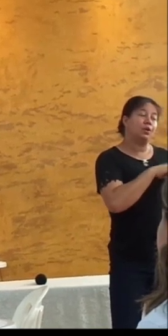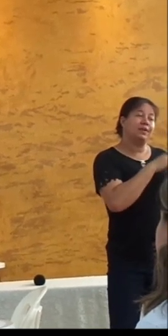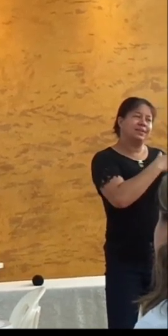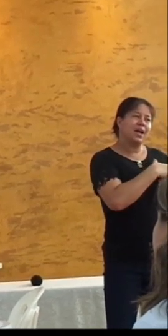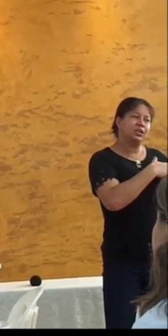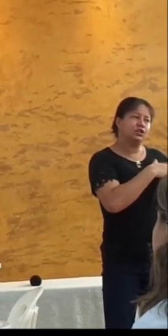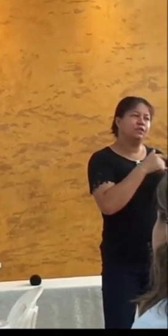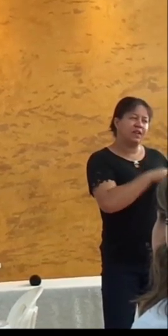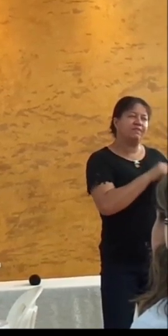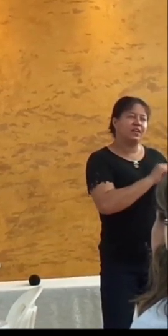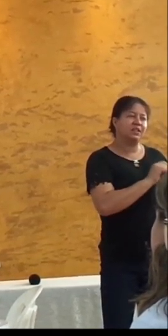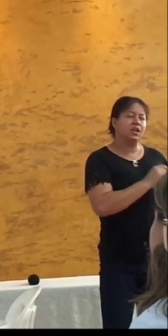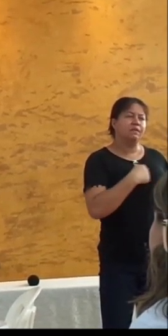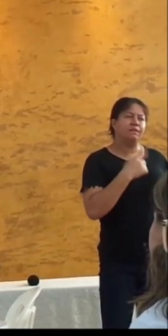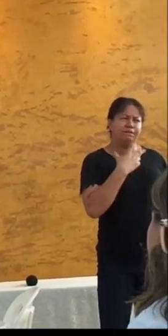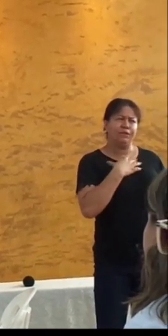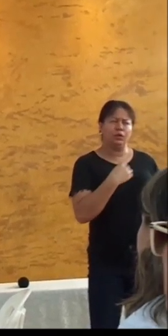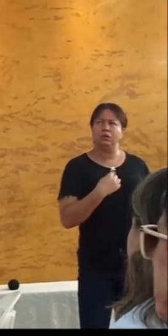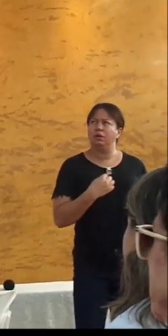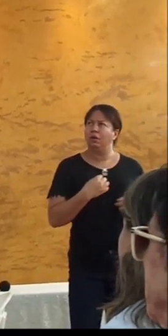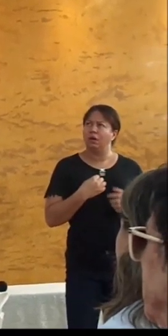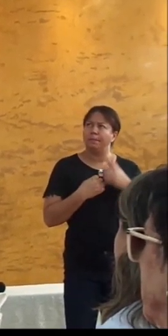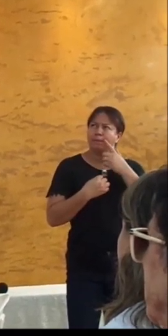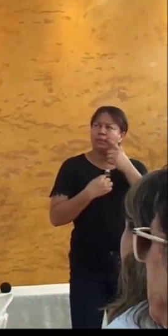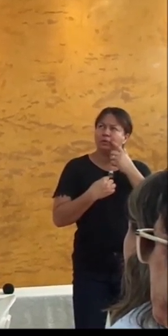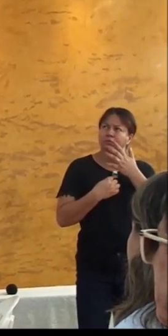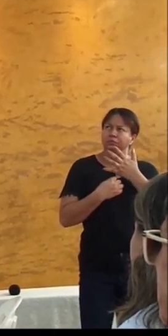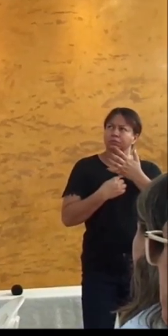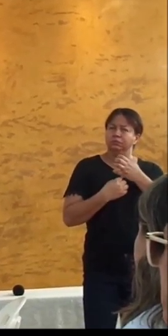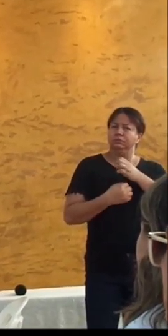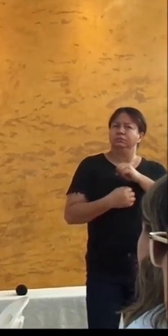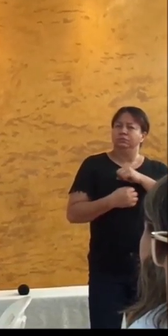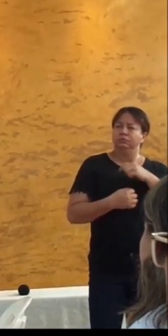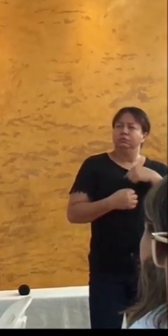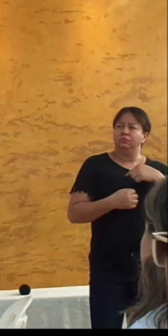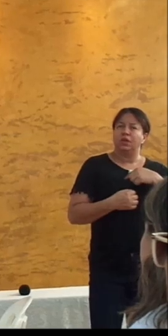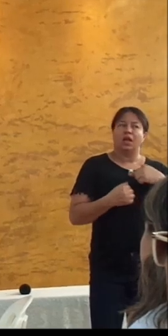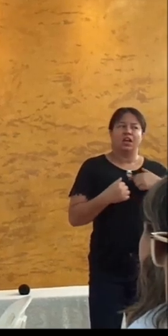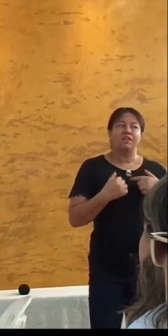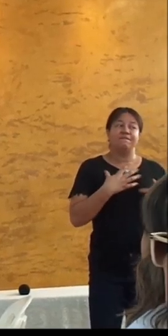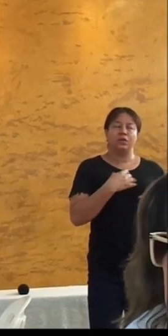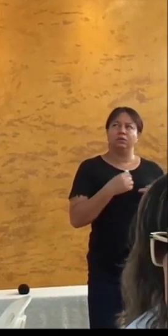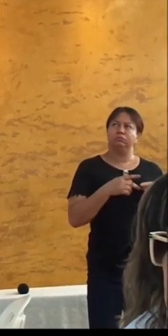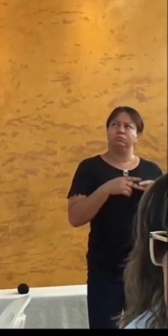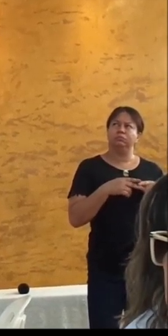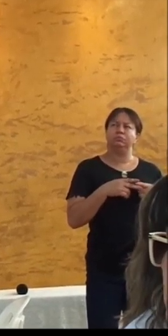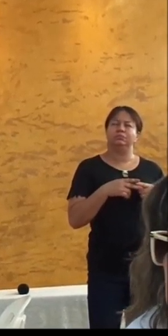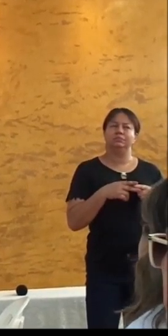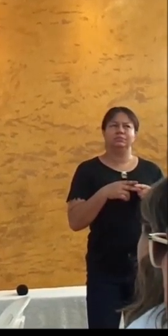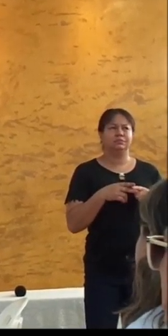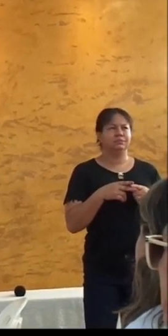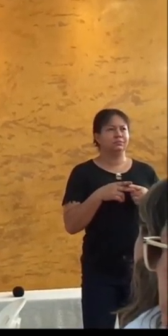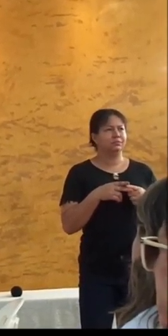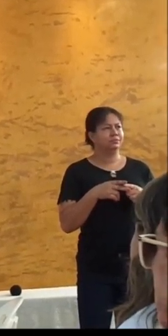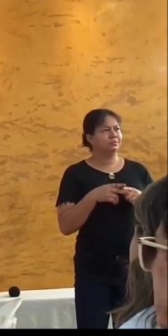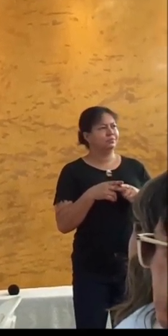conquistar o seu filho, sua filha, para chegar no lugar certo. Então, com esse breve